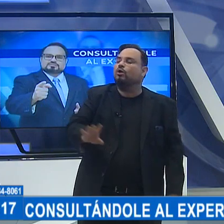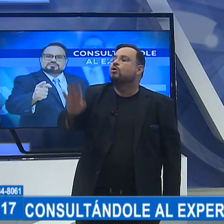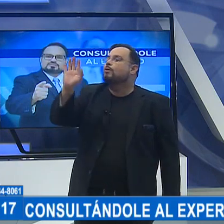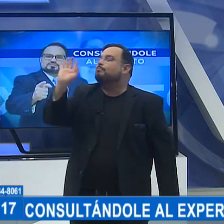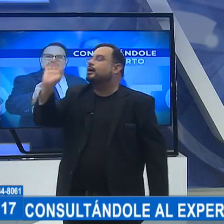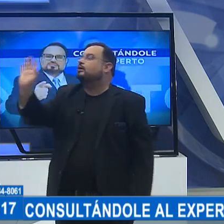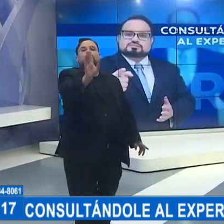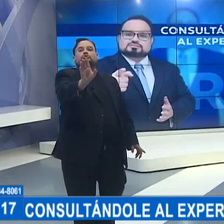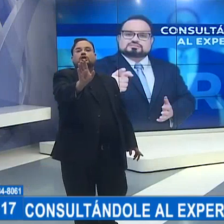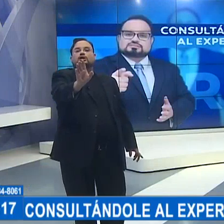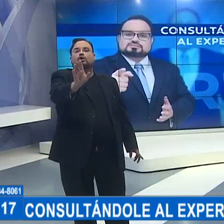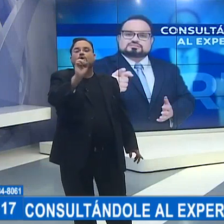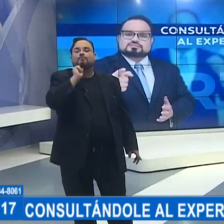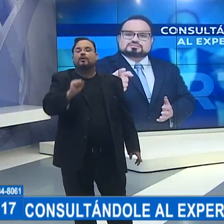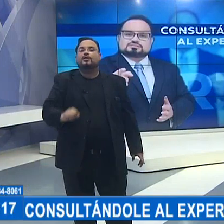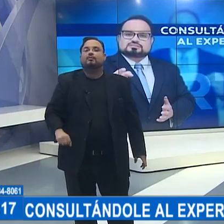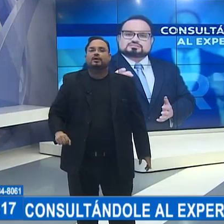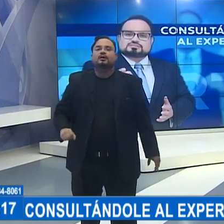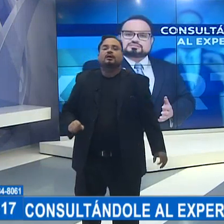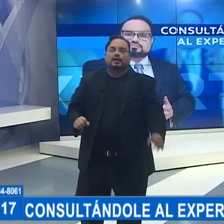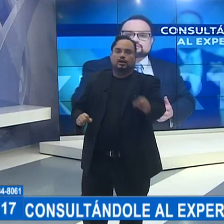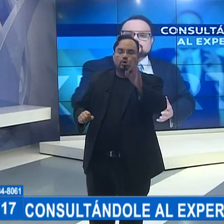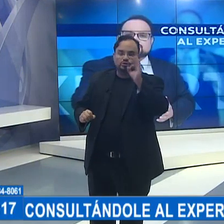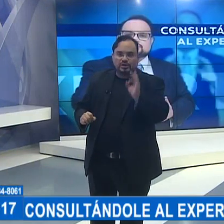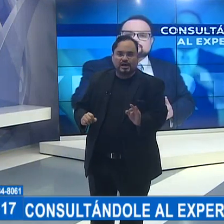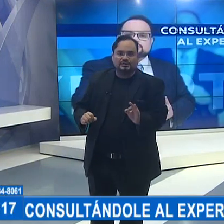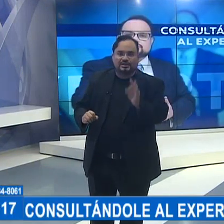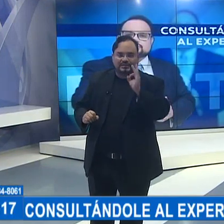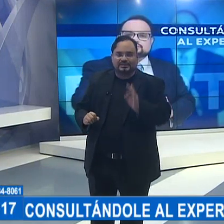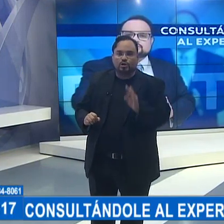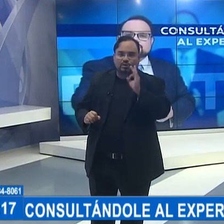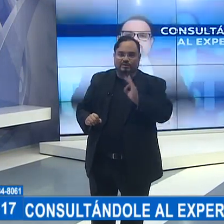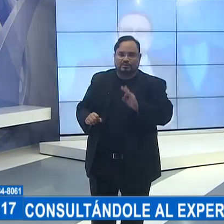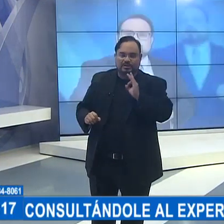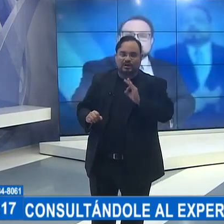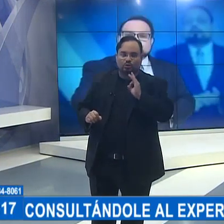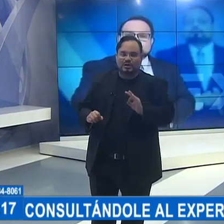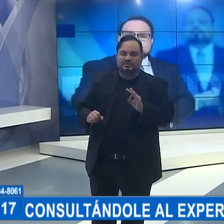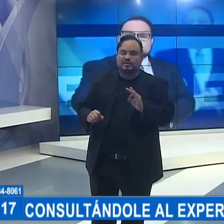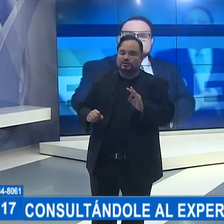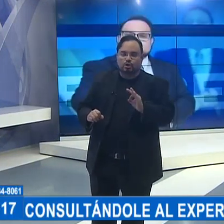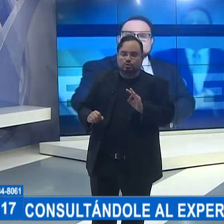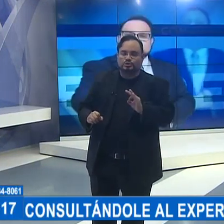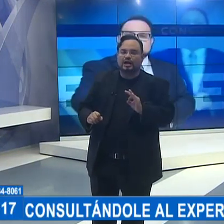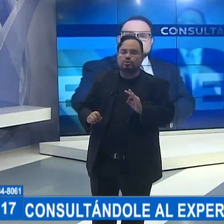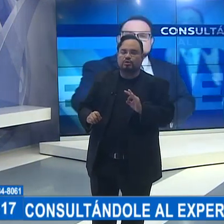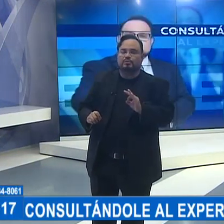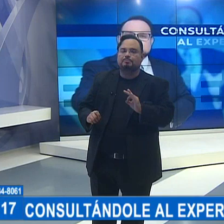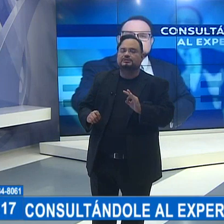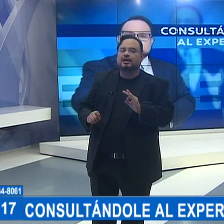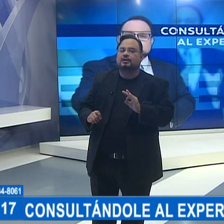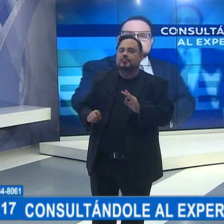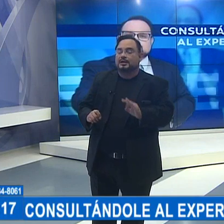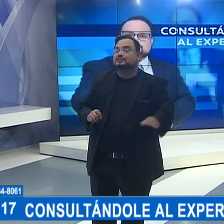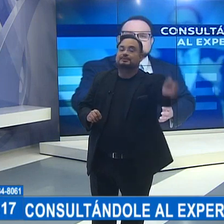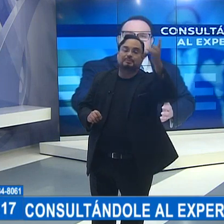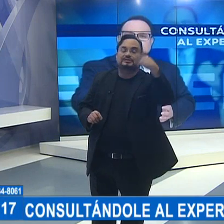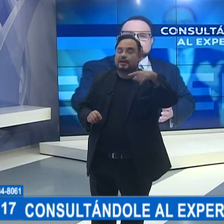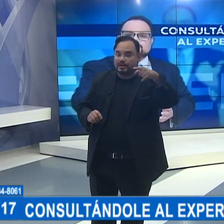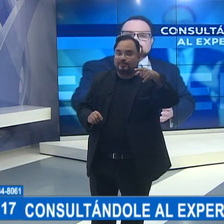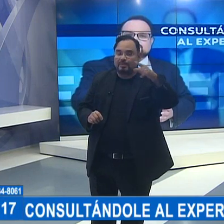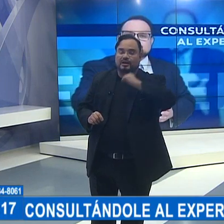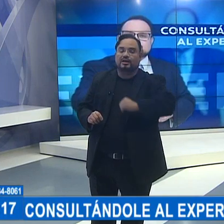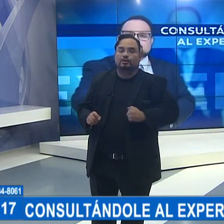su hijo, para que usted lo pueda ver en los días que así lo determine el juez. De lo contrario, lo que va a pasar es